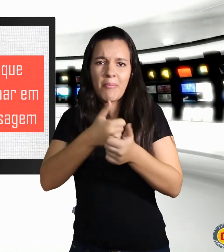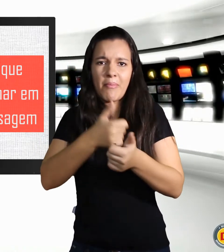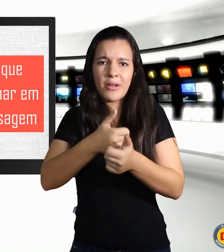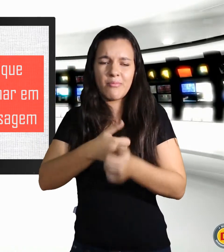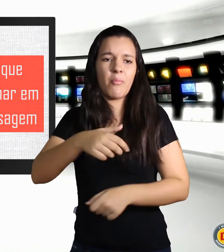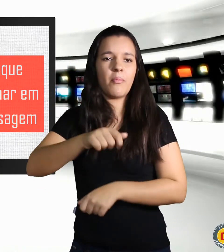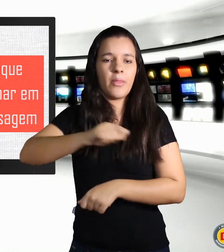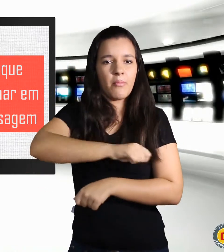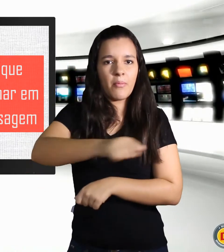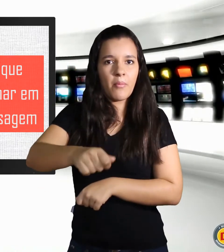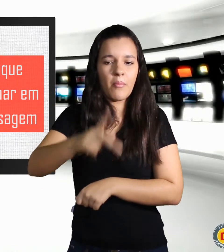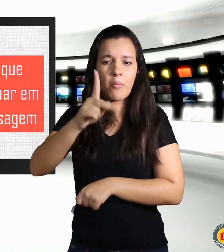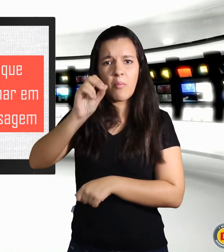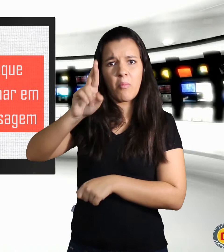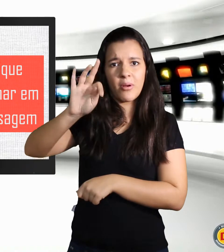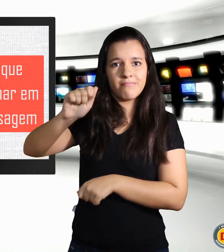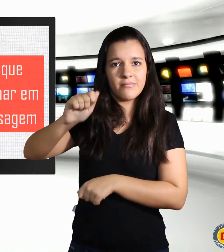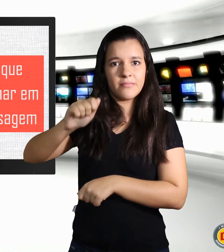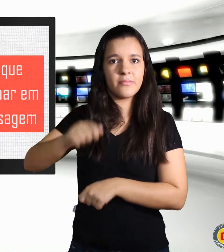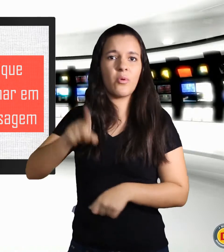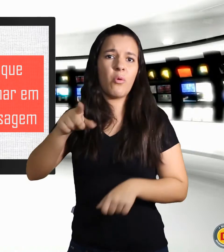por exemplo, perto da porta ou junto à lousa.